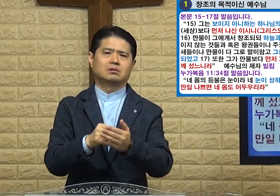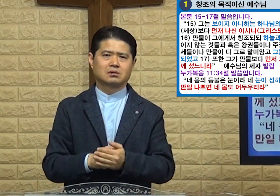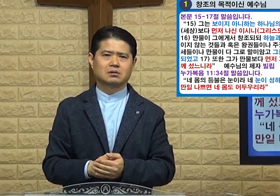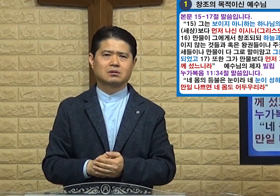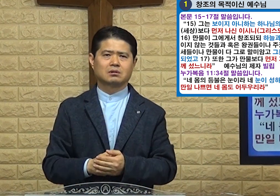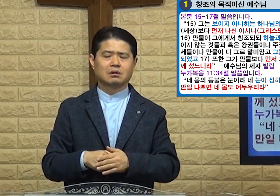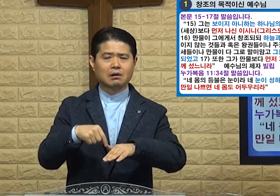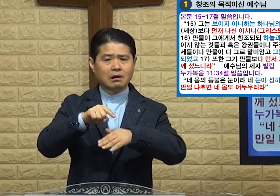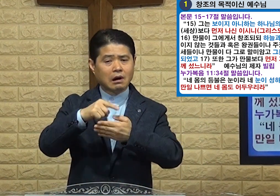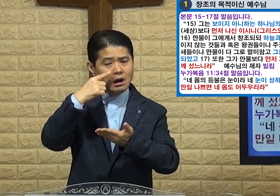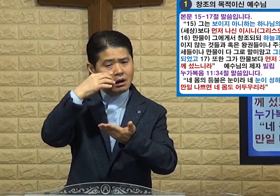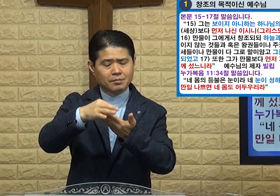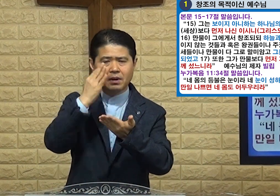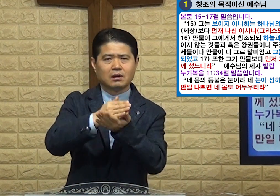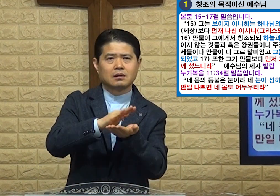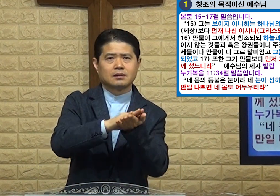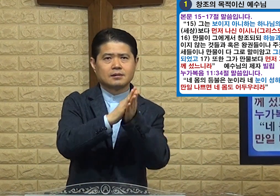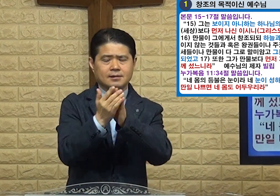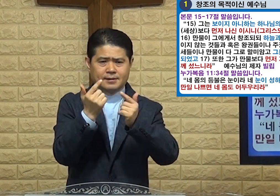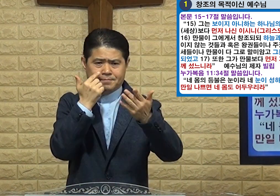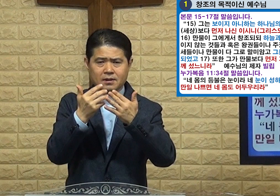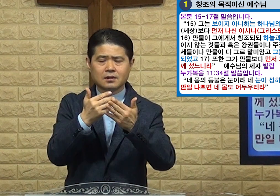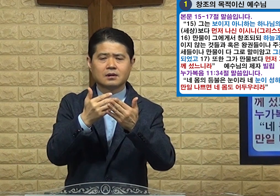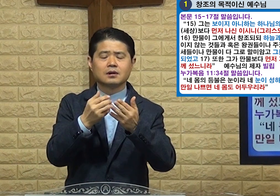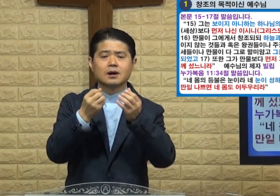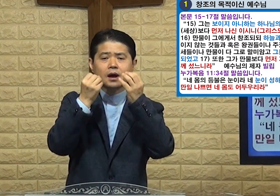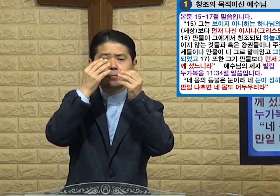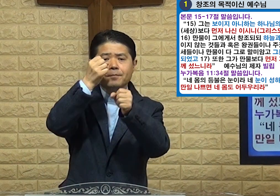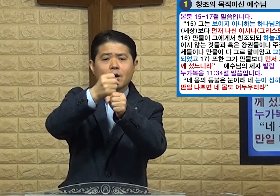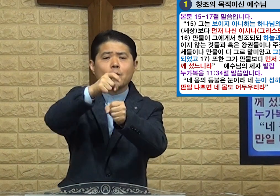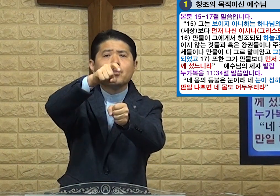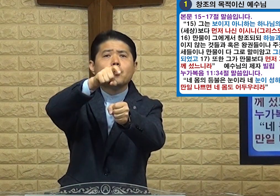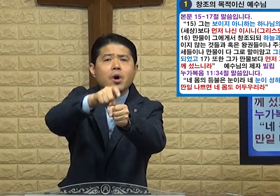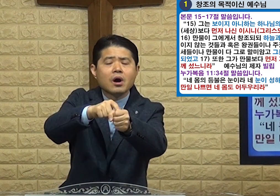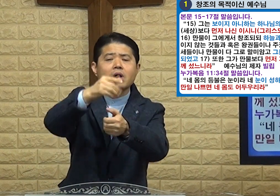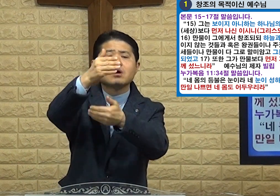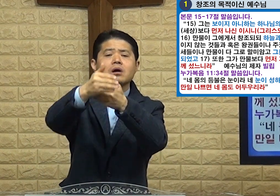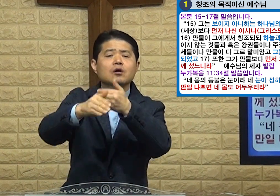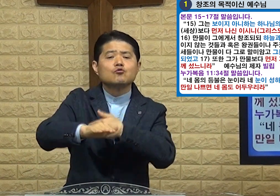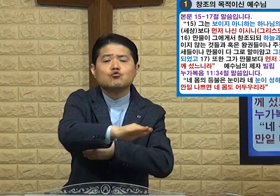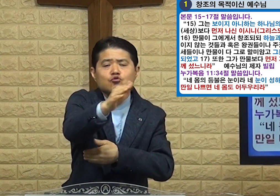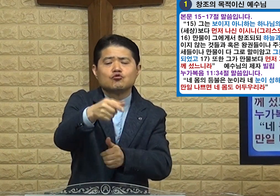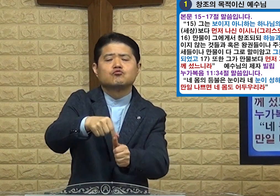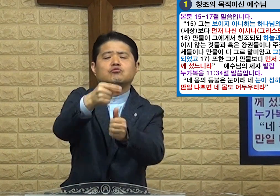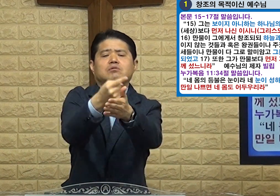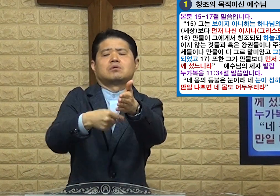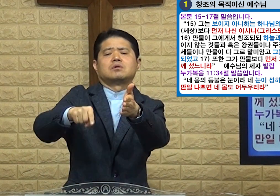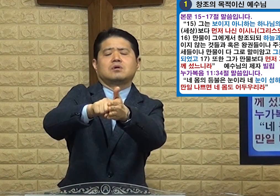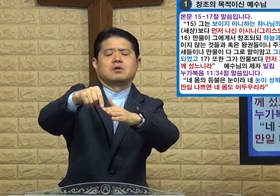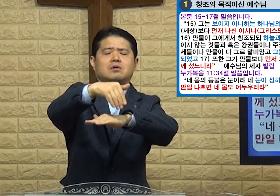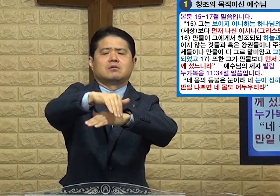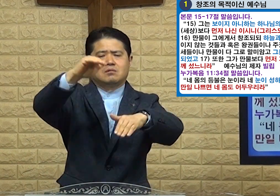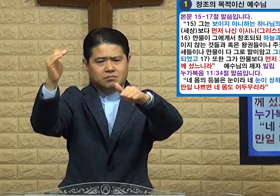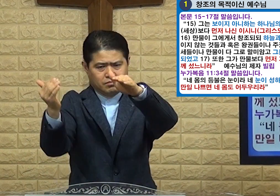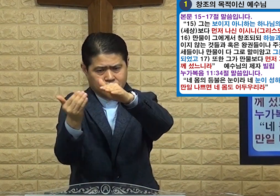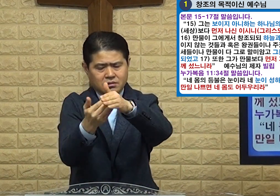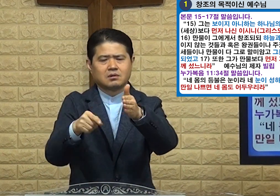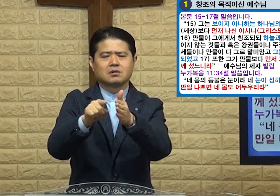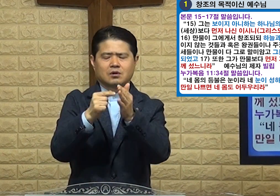얻고 그것이 가장 큰 문제가 작용되는 것입니다. 우리가 바르게 믿고 그것을 목표로 우리가 이 구원을 예비하신